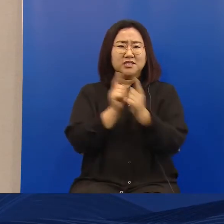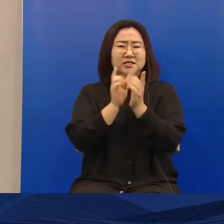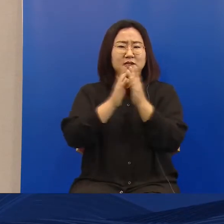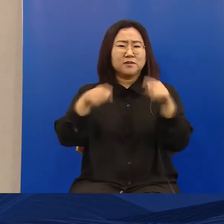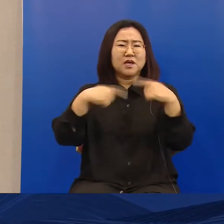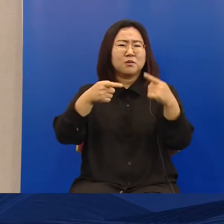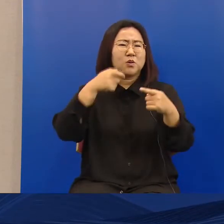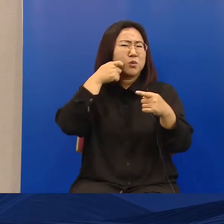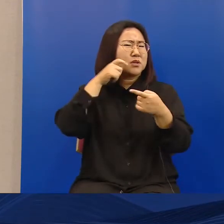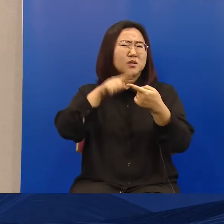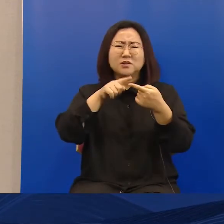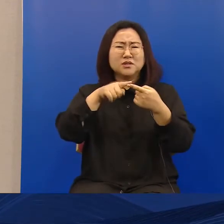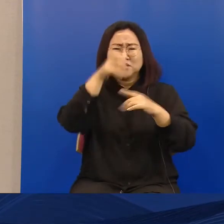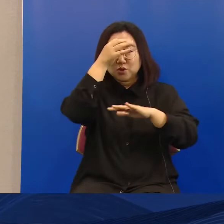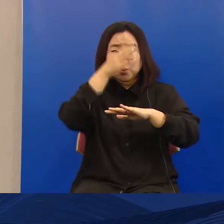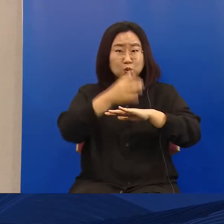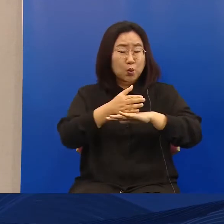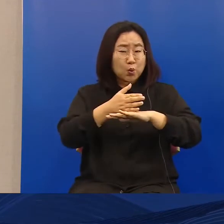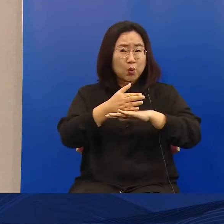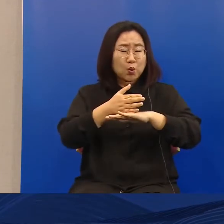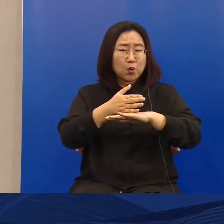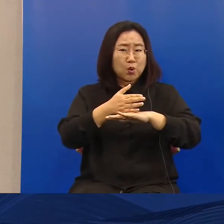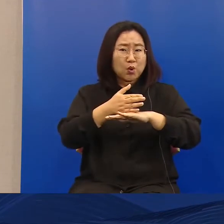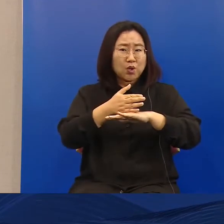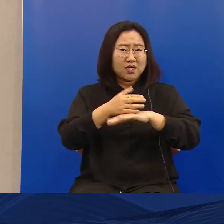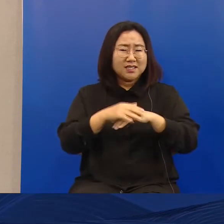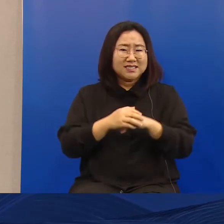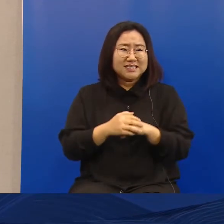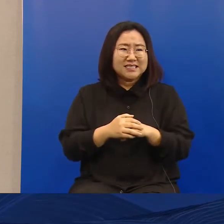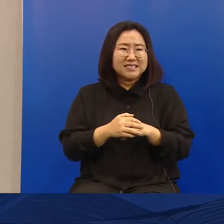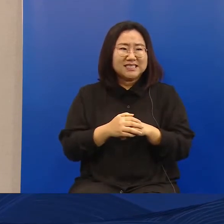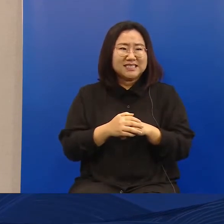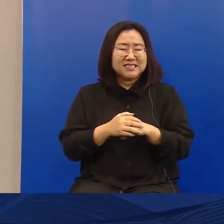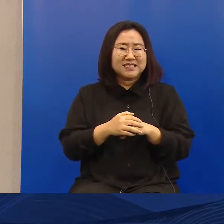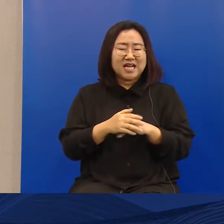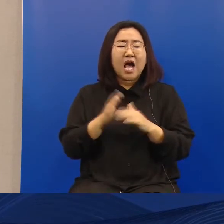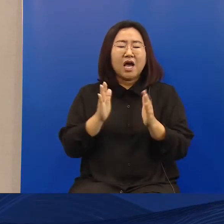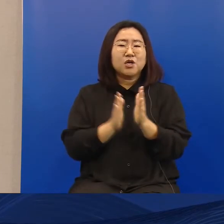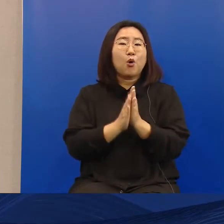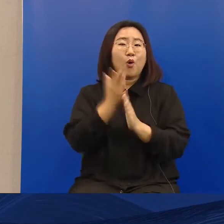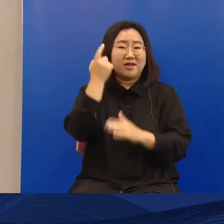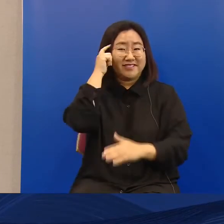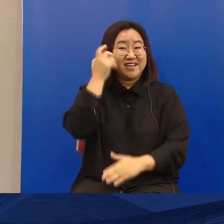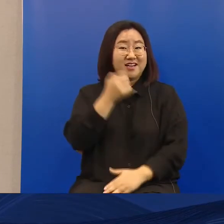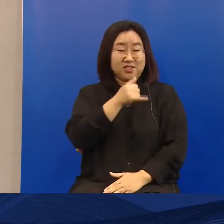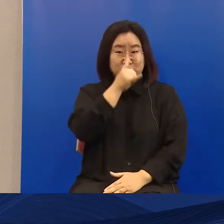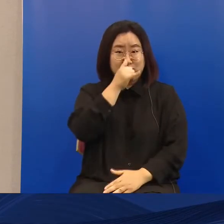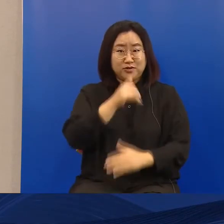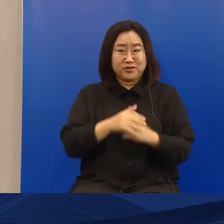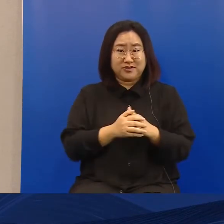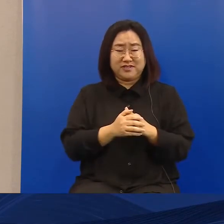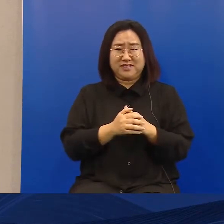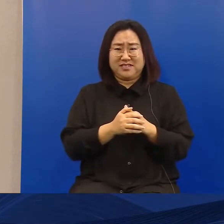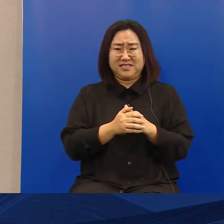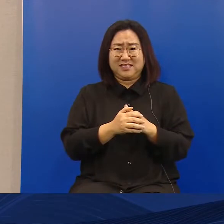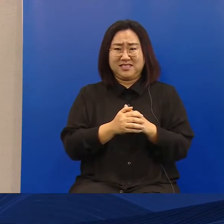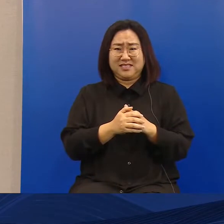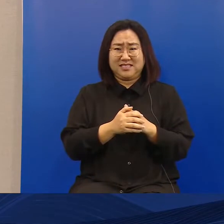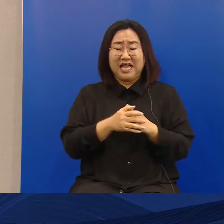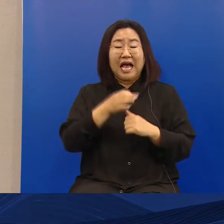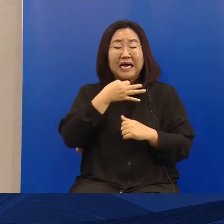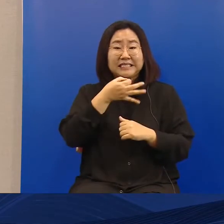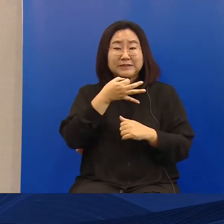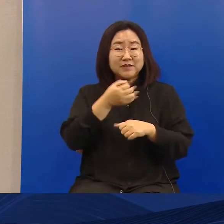생각하고요. 귀한 자리에 제가 참석을 하게 돼서 어떻게 영광스럽게 생각합니다. 음성으로 하겠습니다.